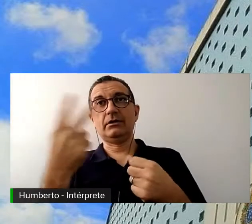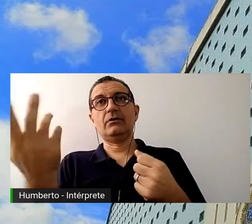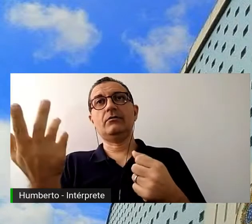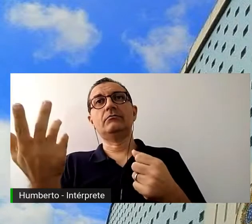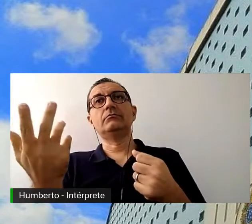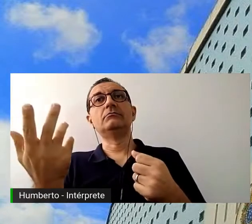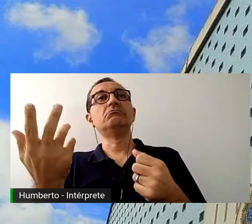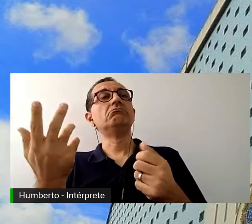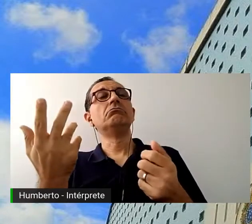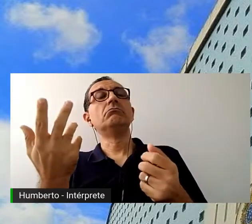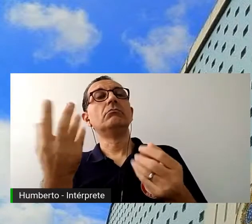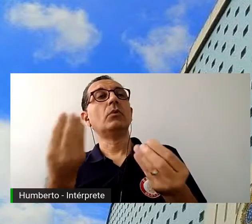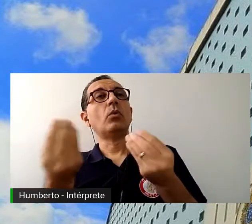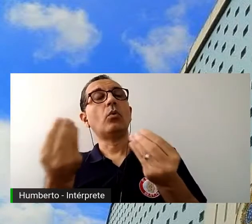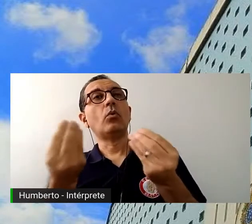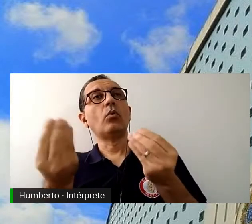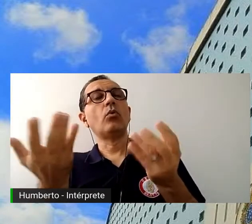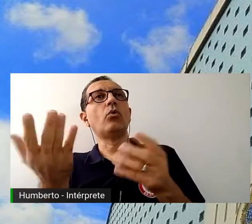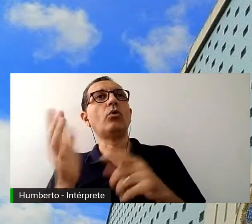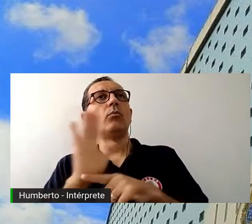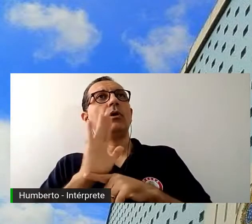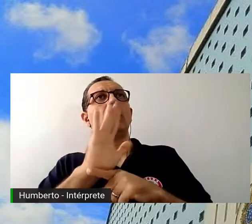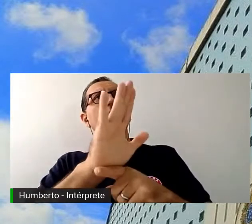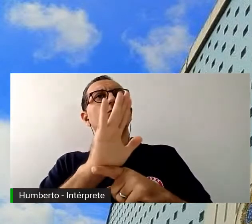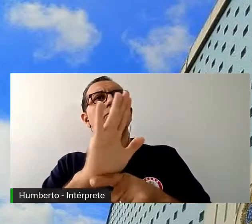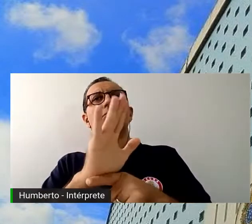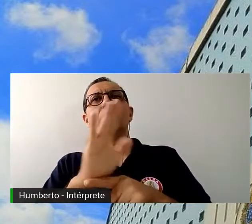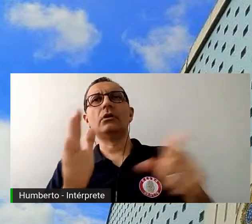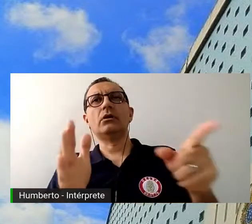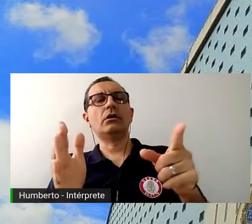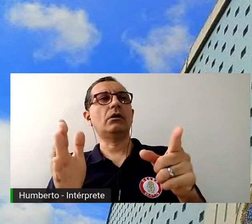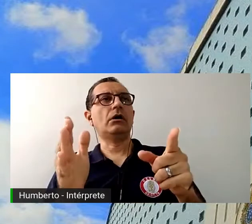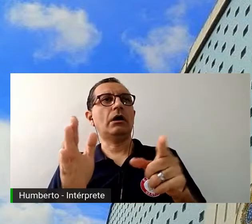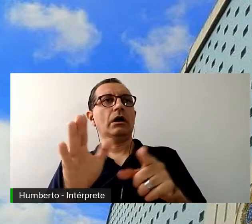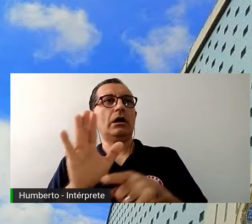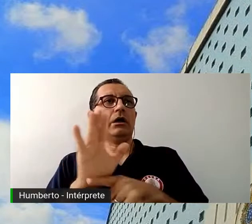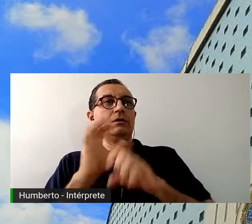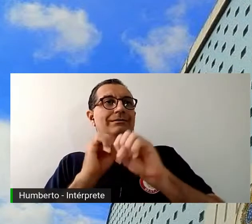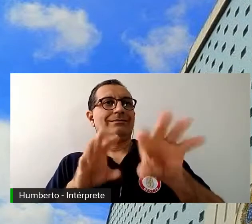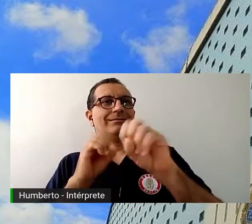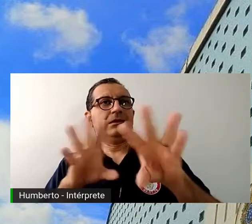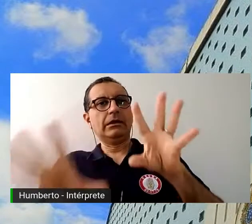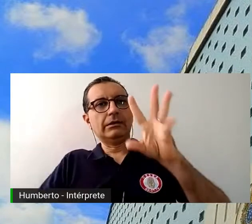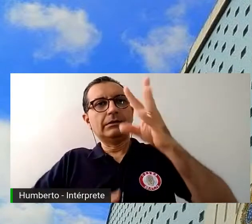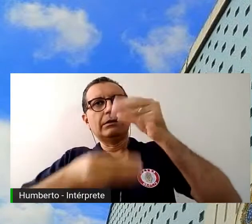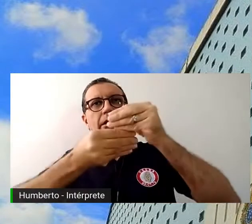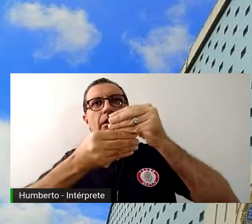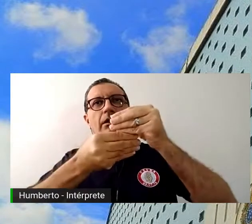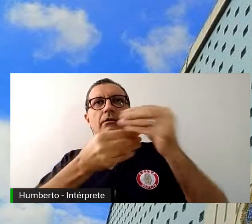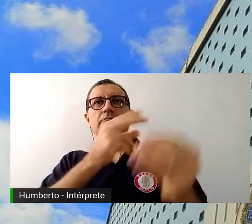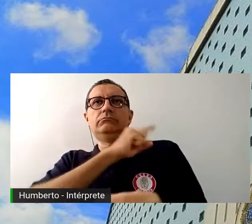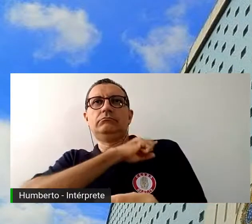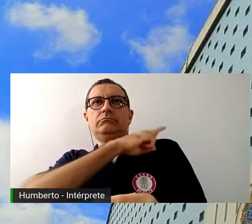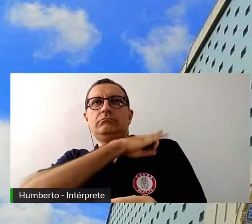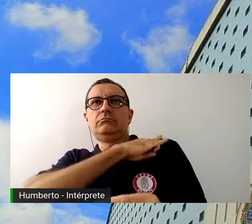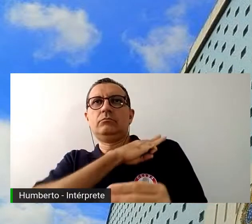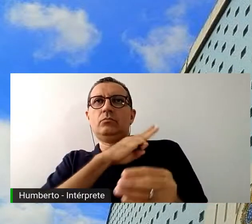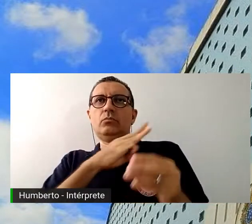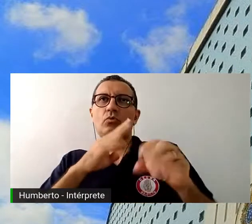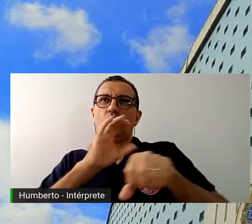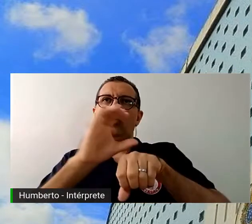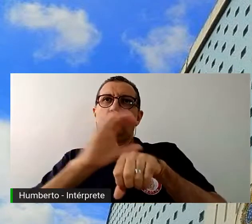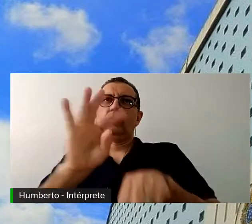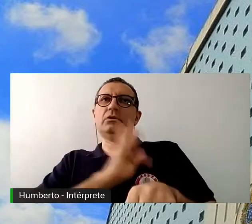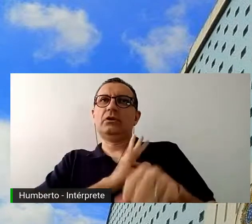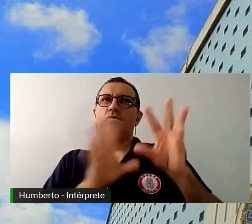onde estaria a dificuldade de levar adiante a formação integrada em educação profissional e ensino médio? A dificuldade estaria em